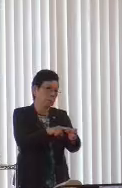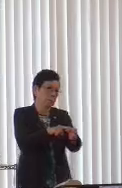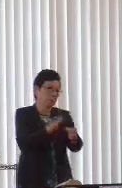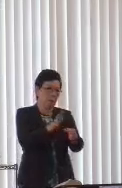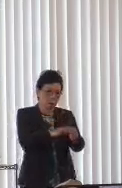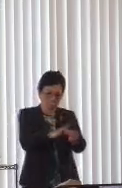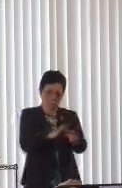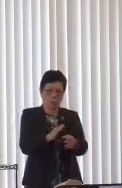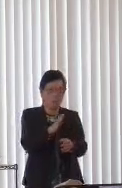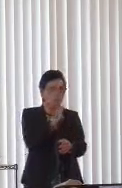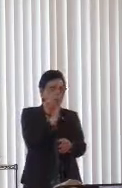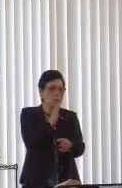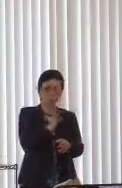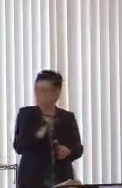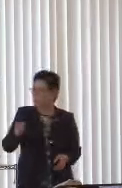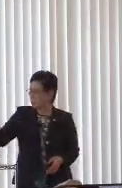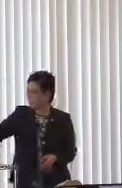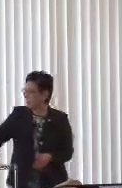本物ですから